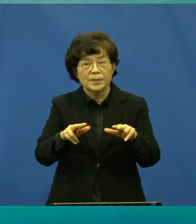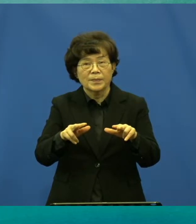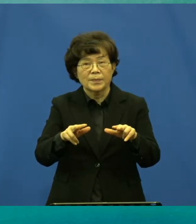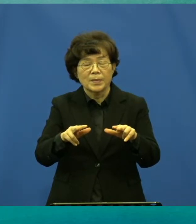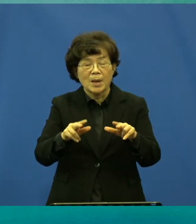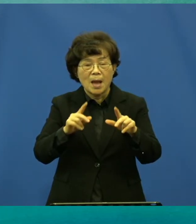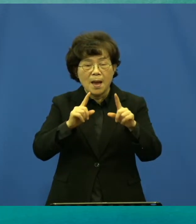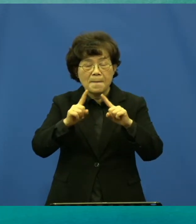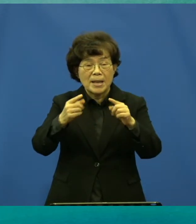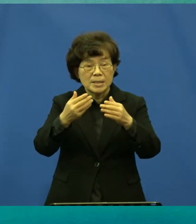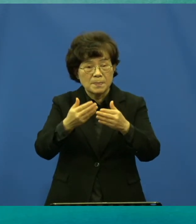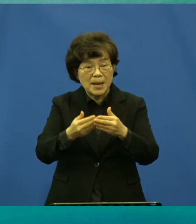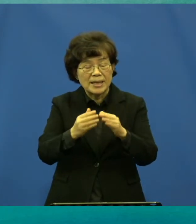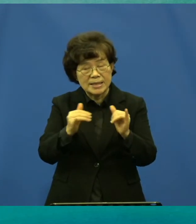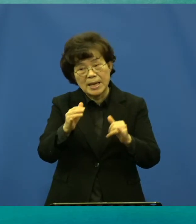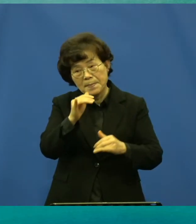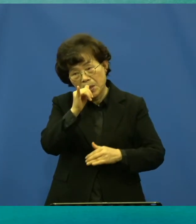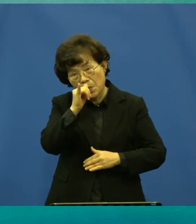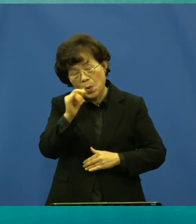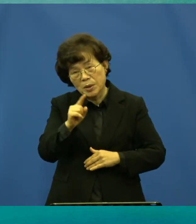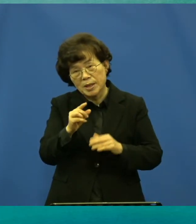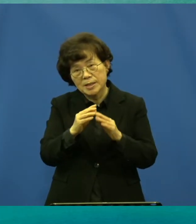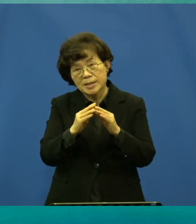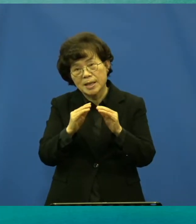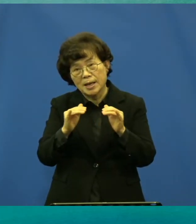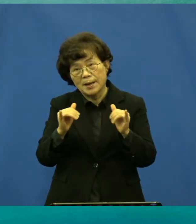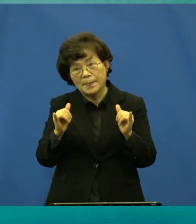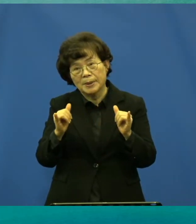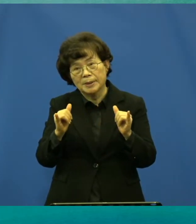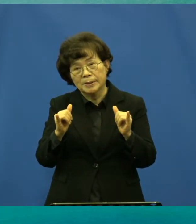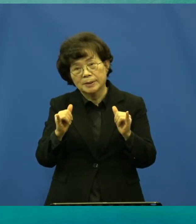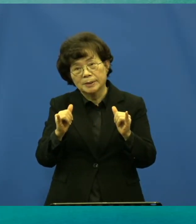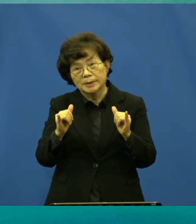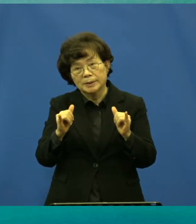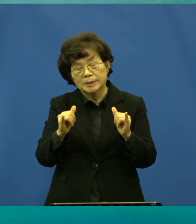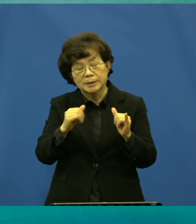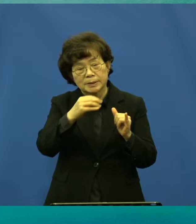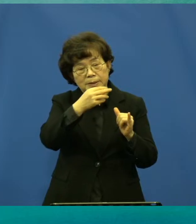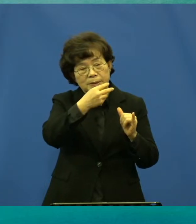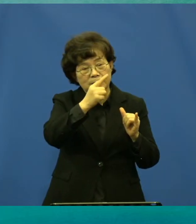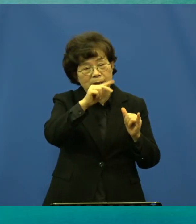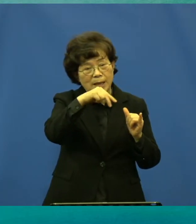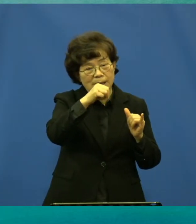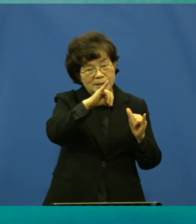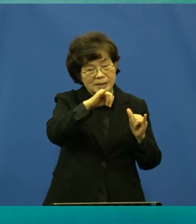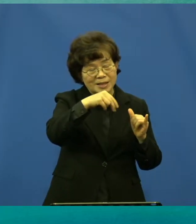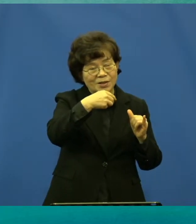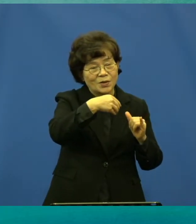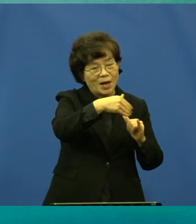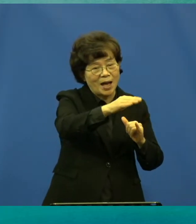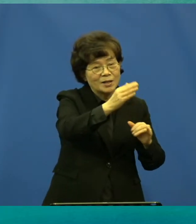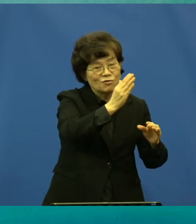말씀을 받은 분들이 있을 거고, 어떤 분은 다시스로 지금 가는 배를 타고 있는 사람도 있고,